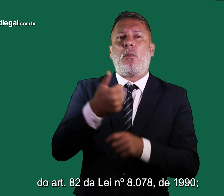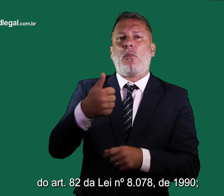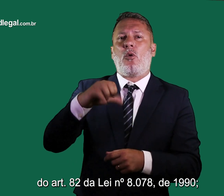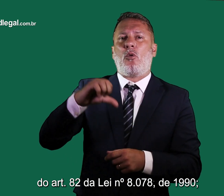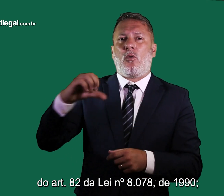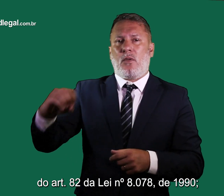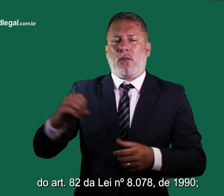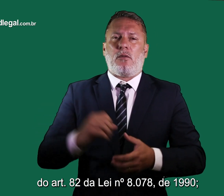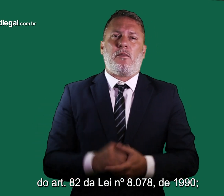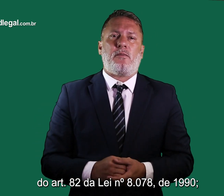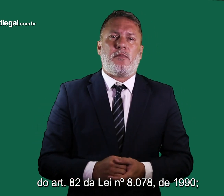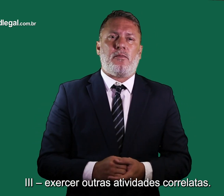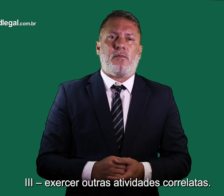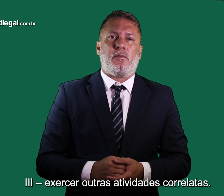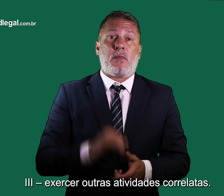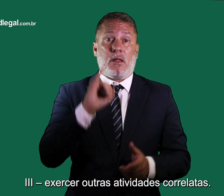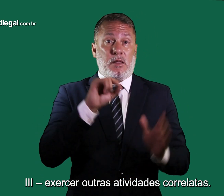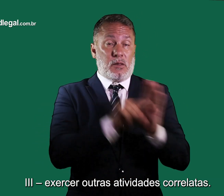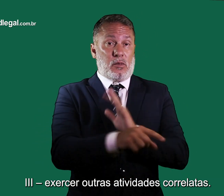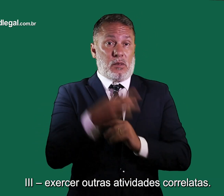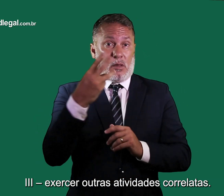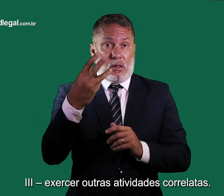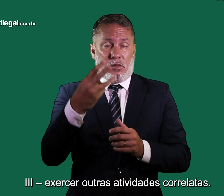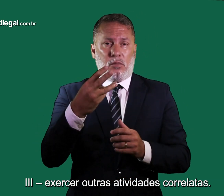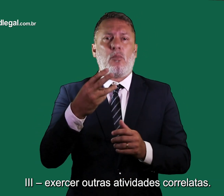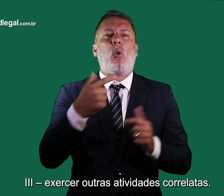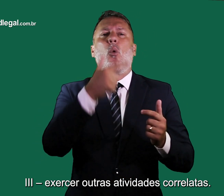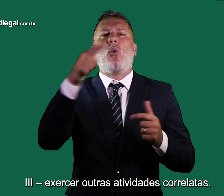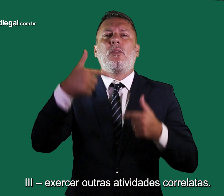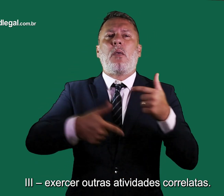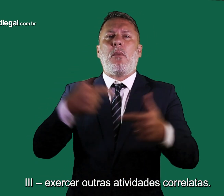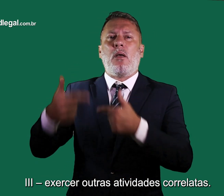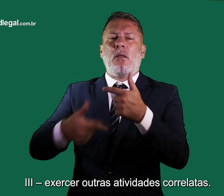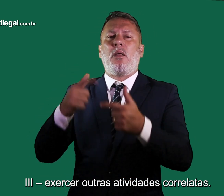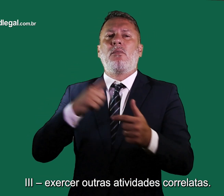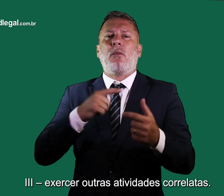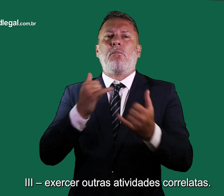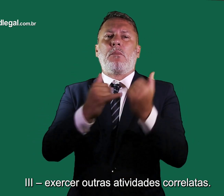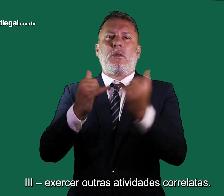1990. Inciso 3. Exercer outras atividades correlatas.